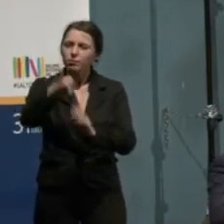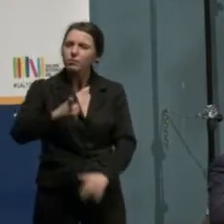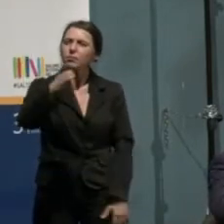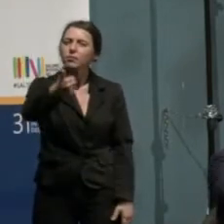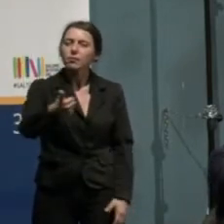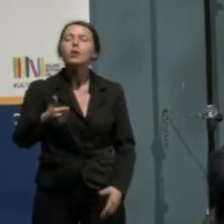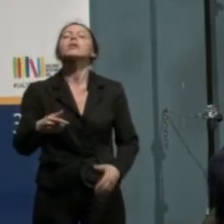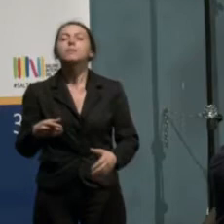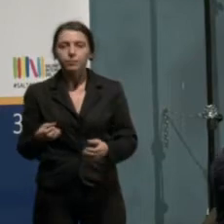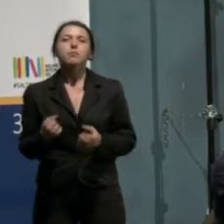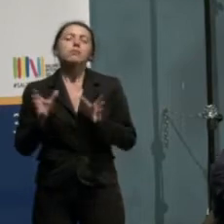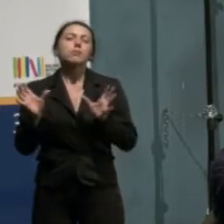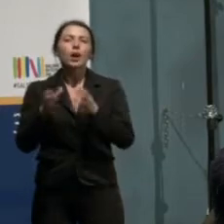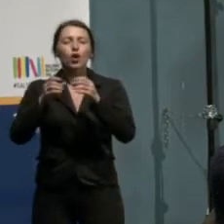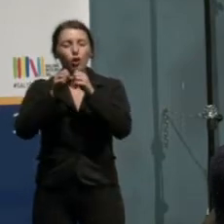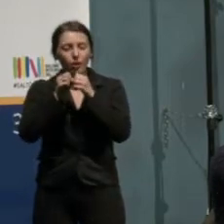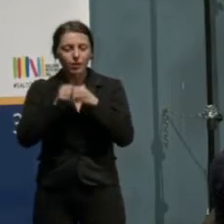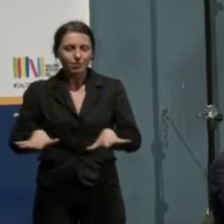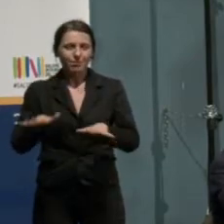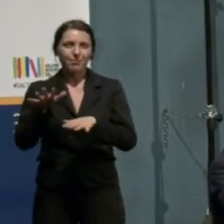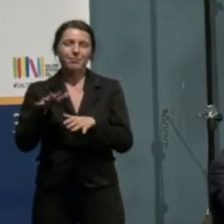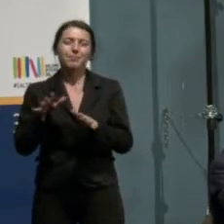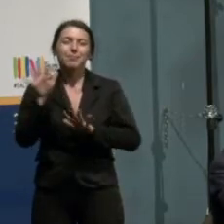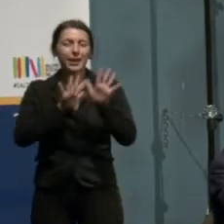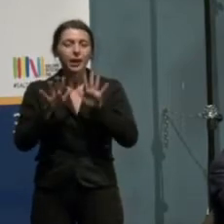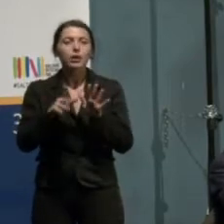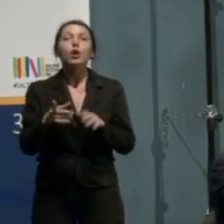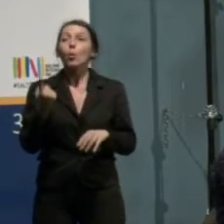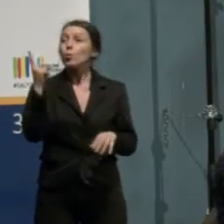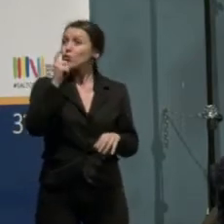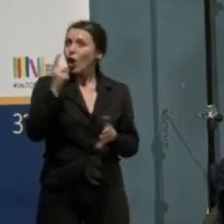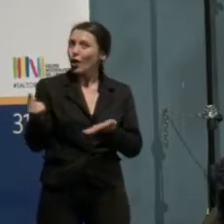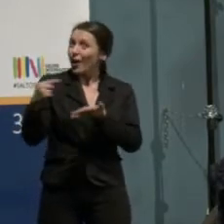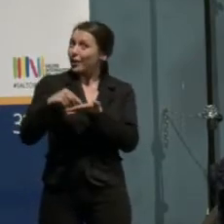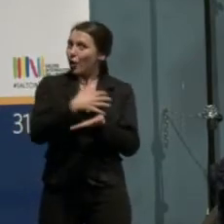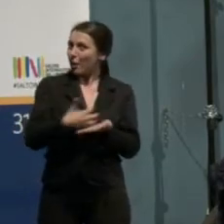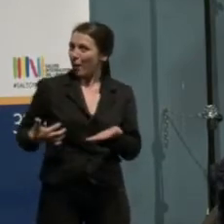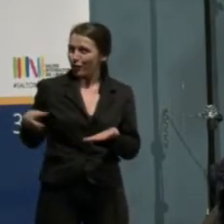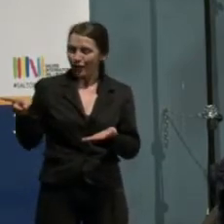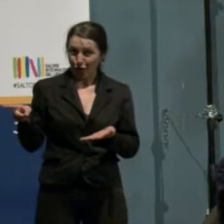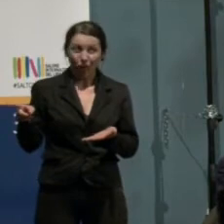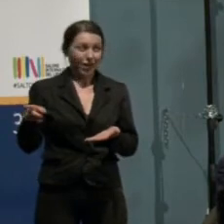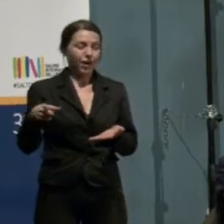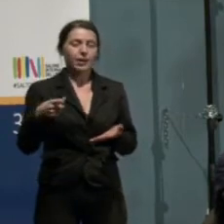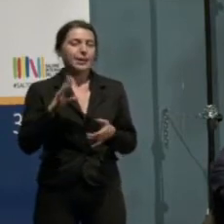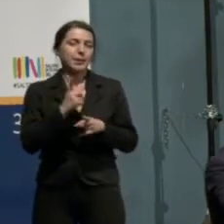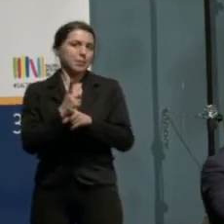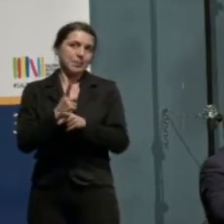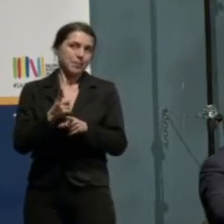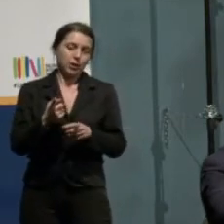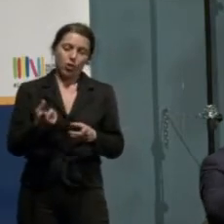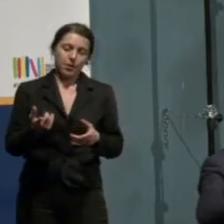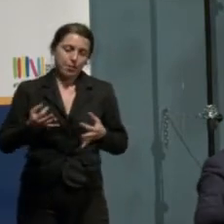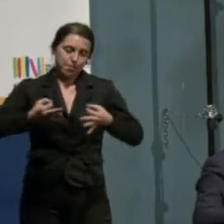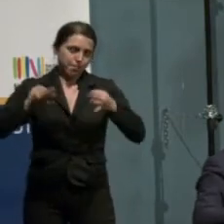di farla sempre ma c'è un giorno il giorno del ritorno dell'ambasciatore la metto lì la metto lì alessandra perché dovete si decide assieme